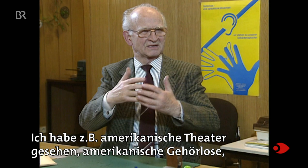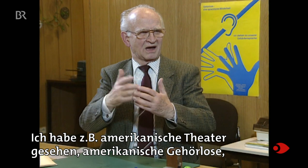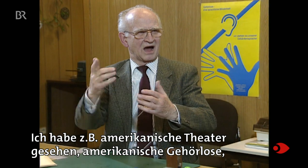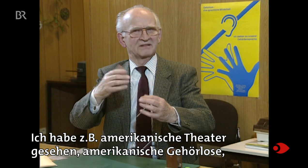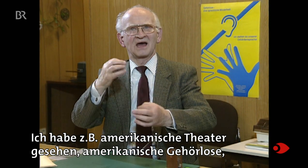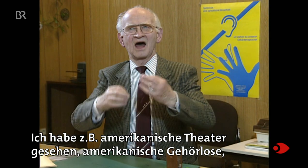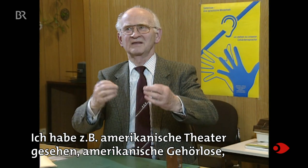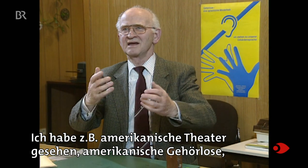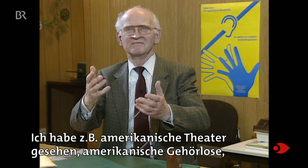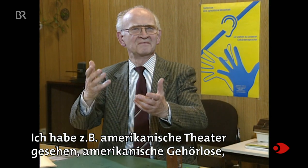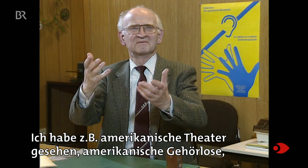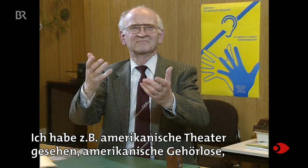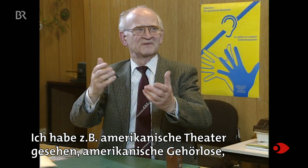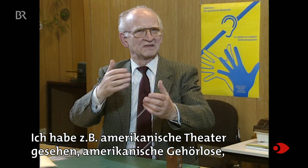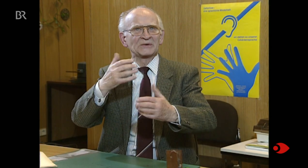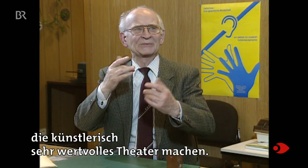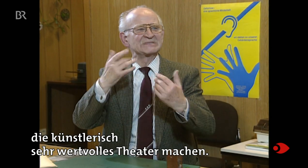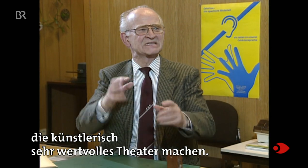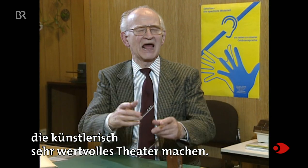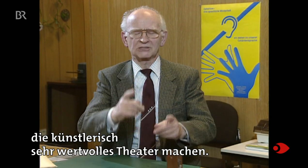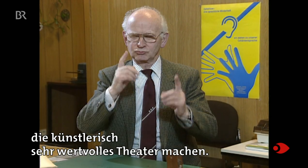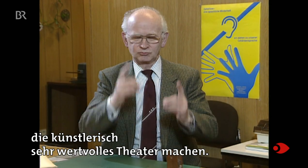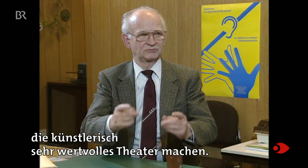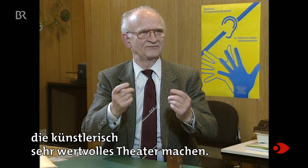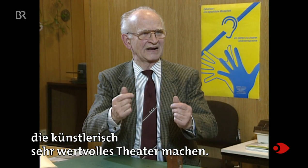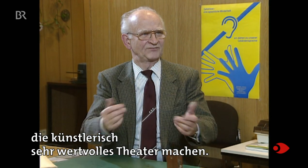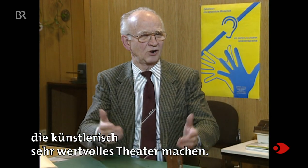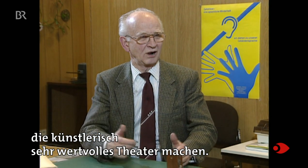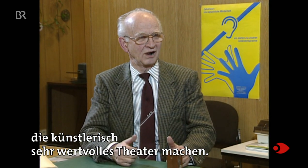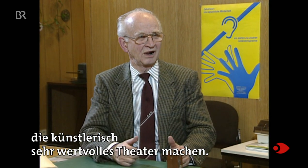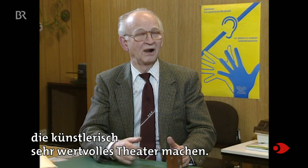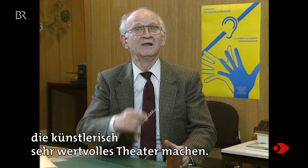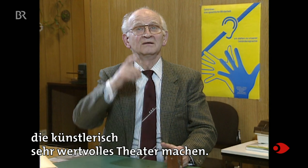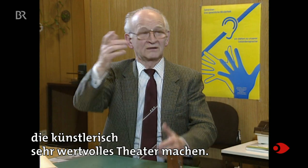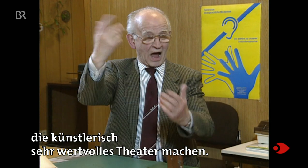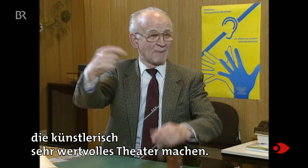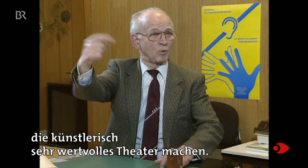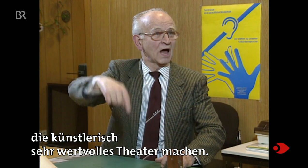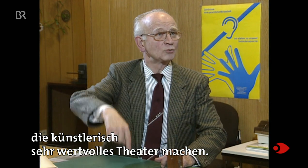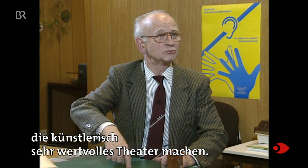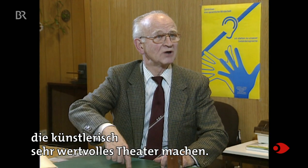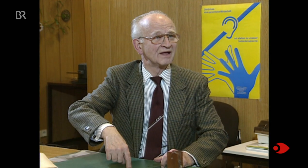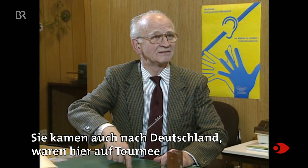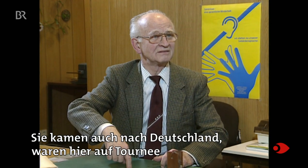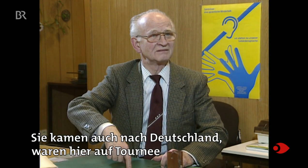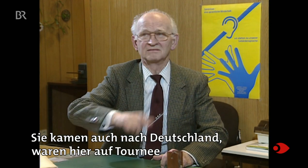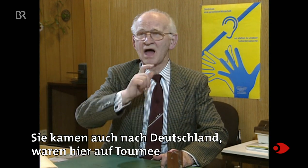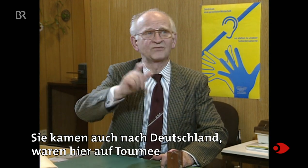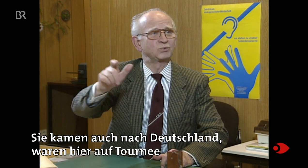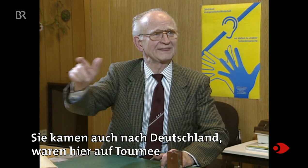gesehen, amerikanische Gehörlose, die künstlerisch sehr wertvolles Theater machen. Sie kamen auch nach